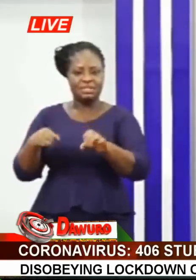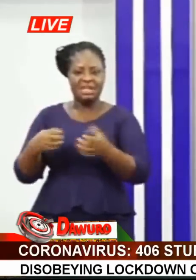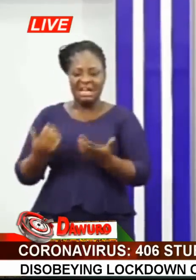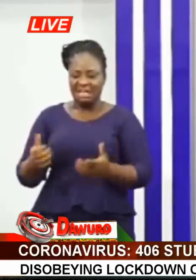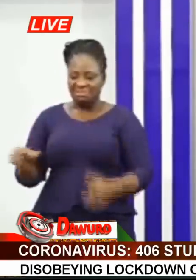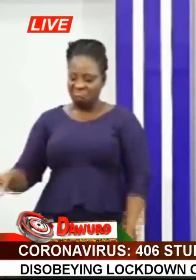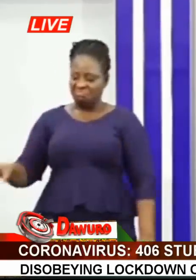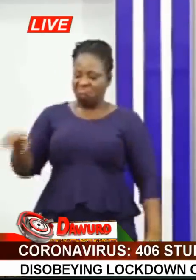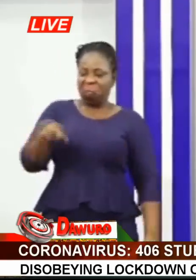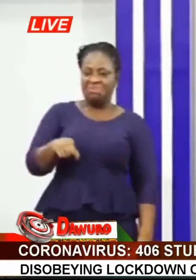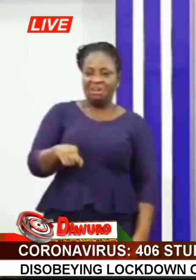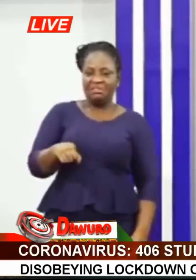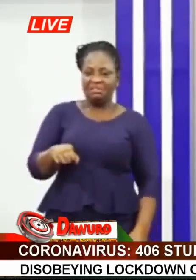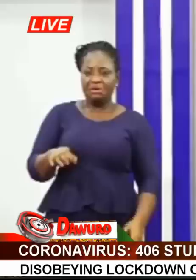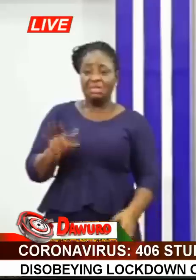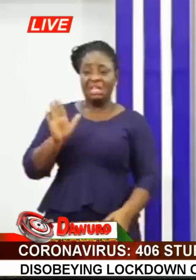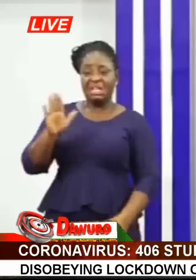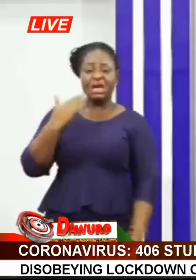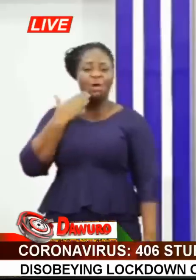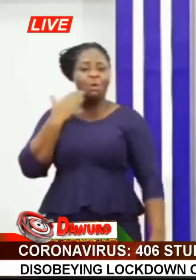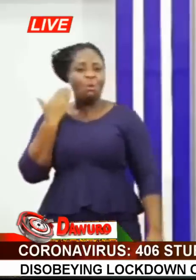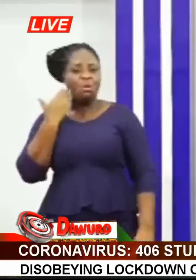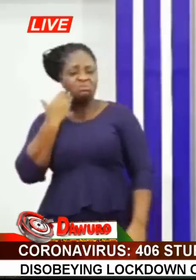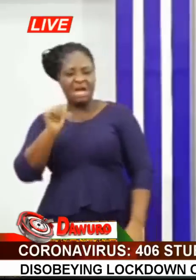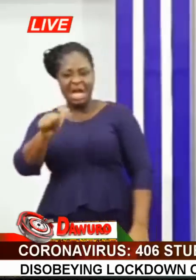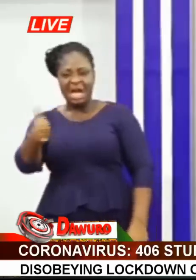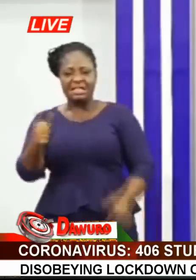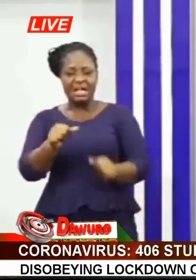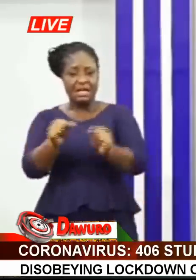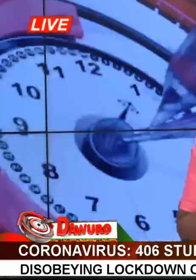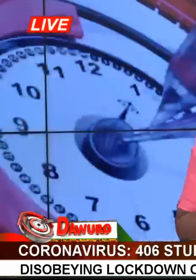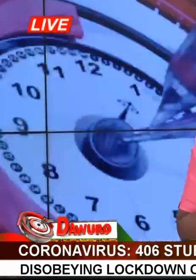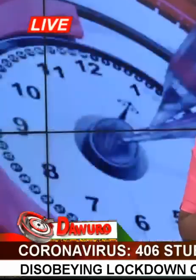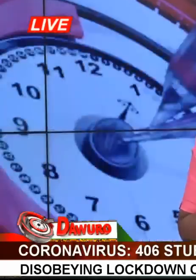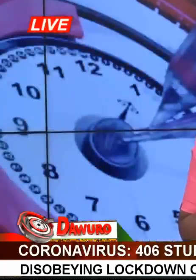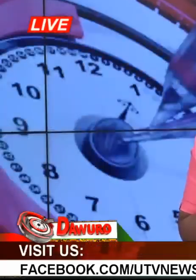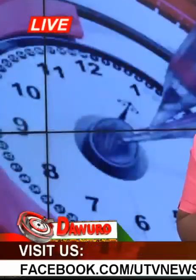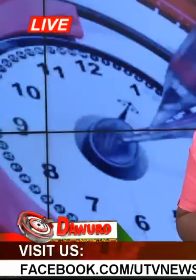ye de e ma wonti obo kokọ se obi a enhwe ne ho eyi